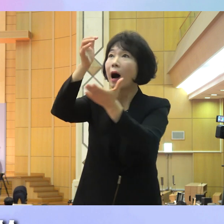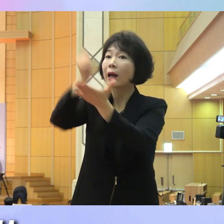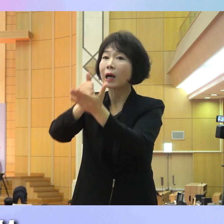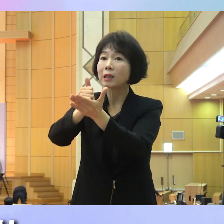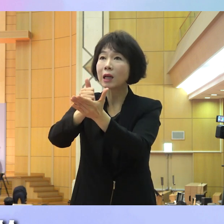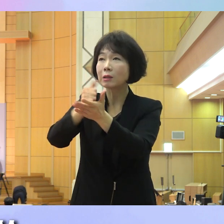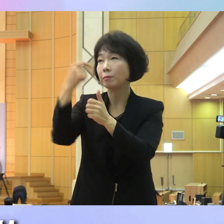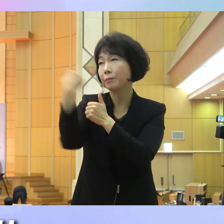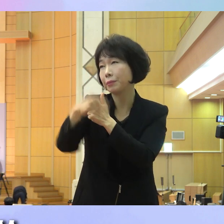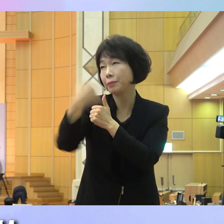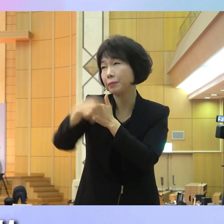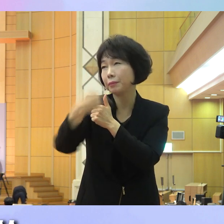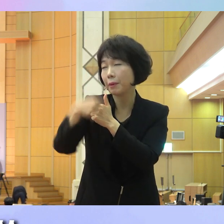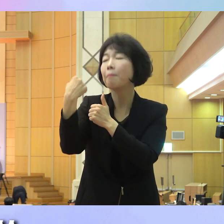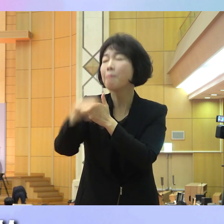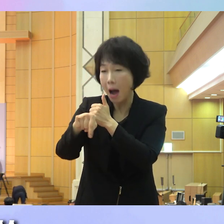받아서